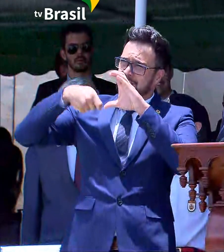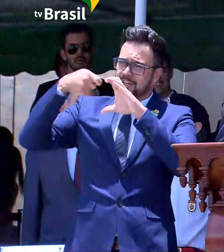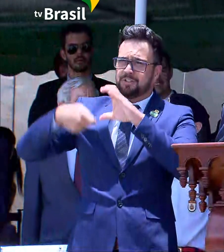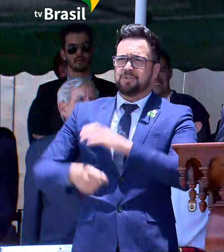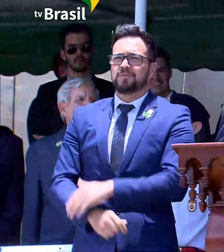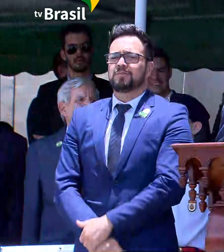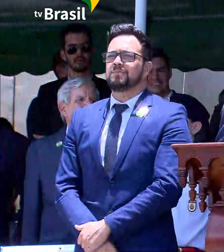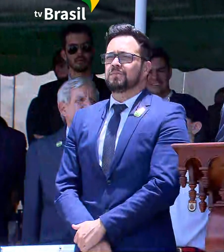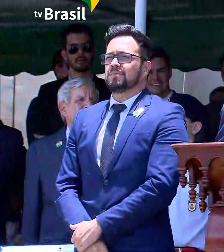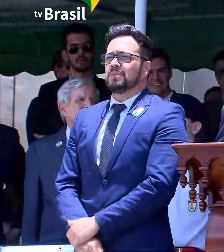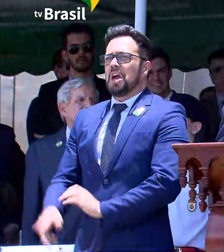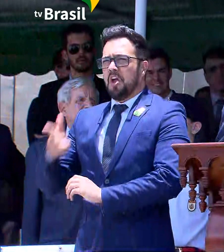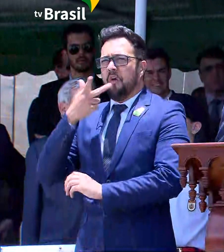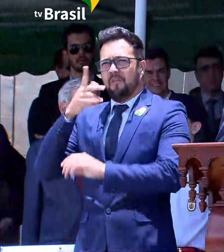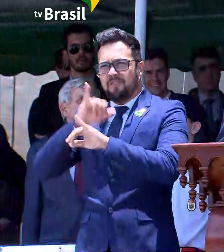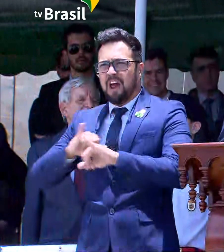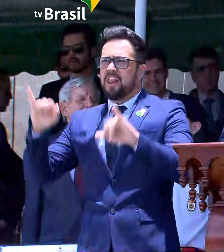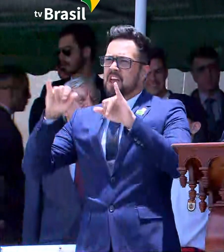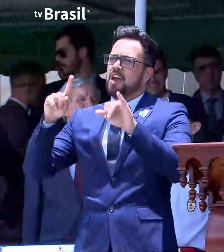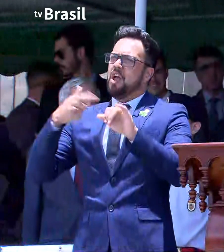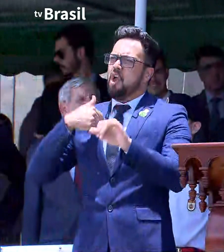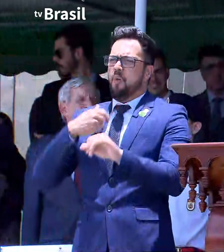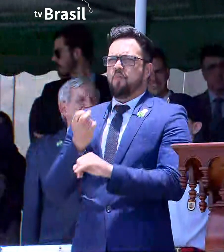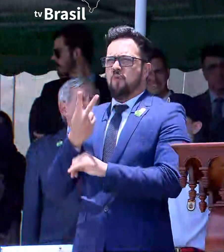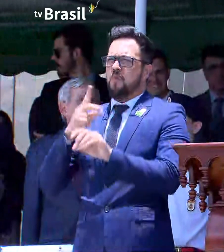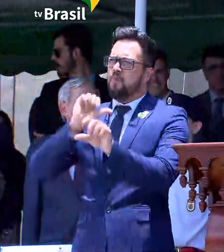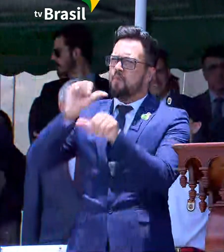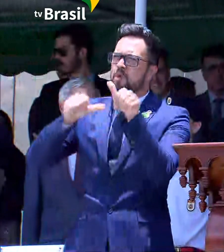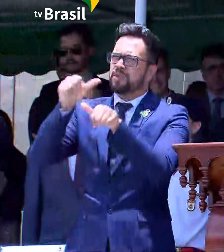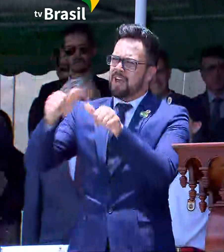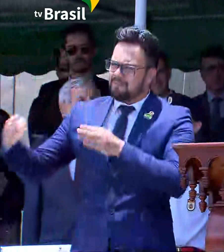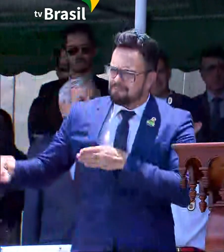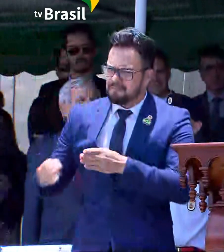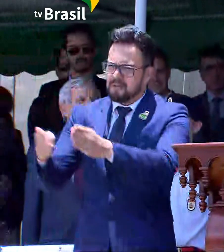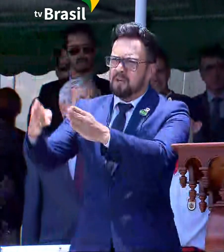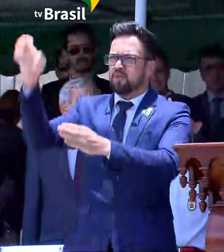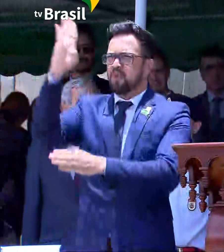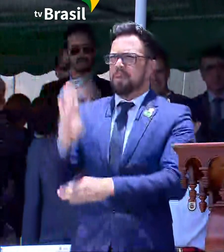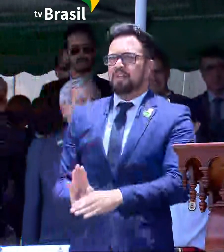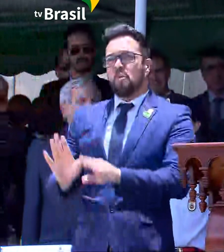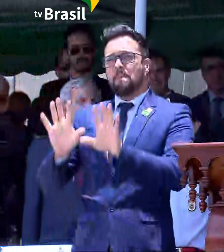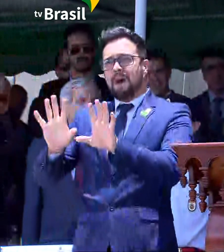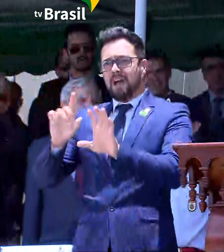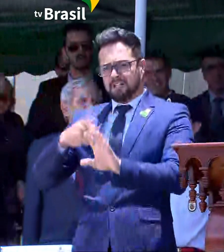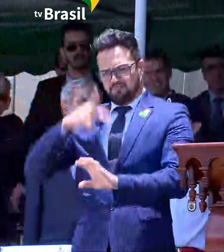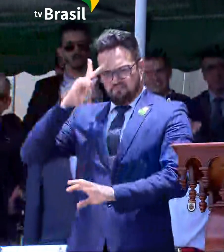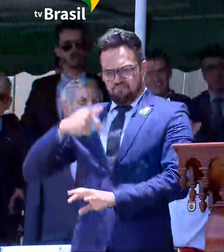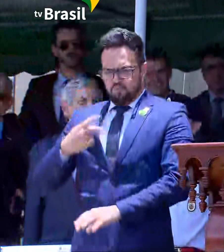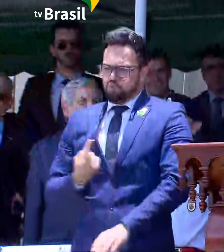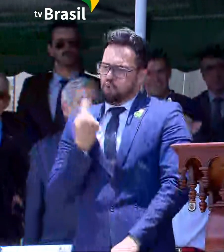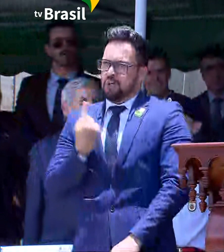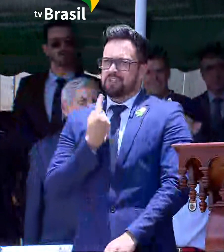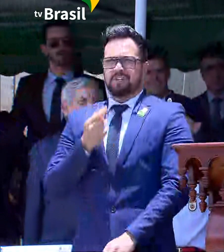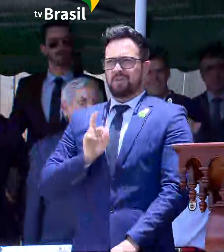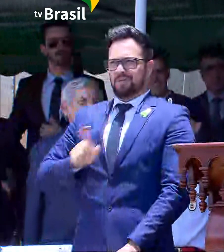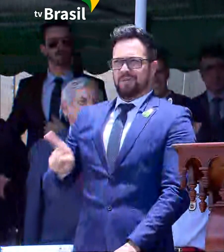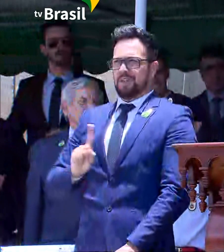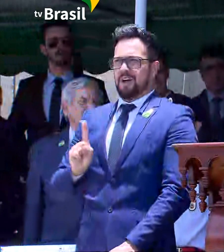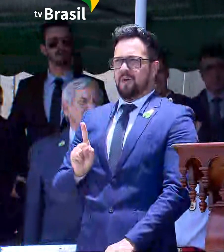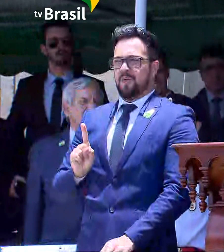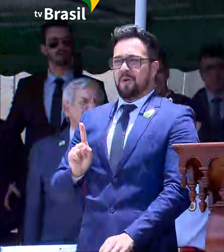que mudaria o destino do Brasil, mas não sozinho. Se bem que naquele